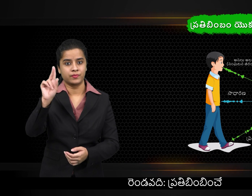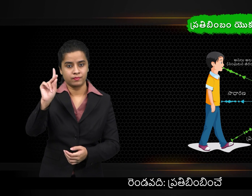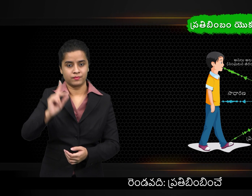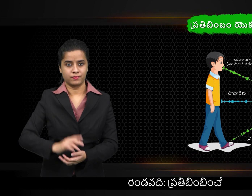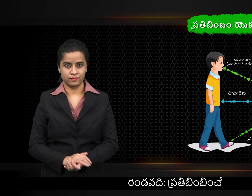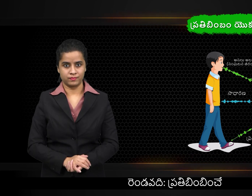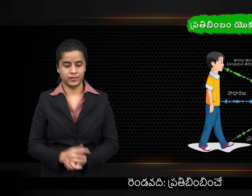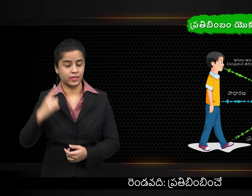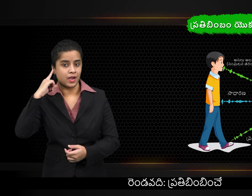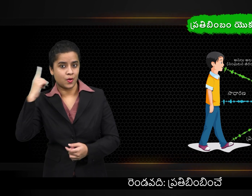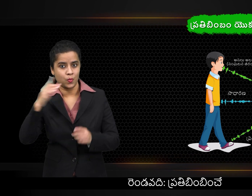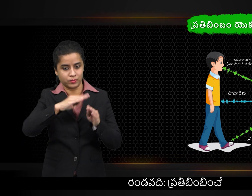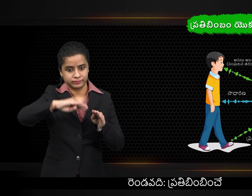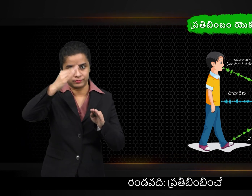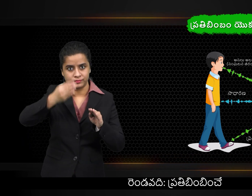రెండవది ప్రతిబింబించే